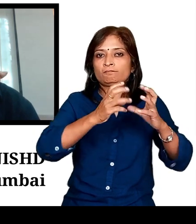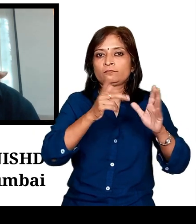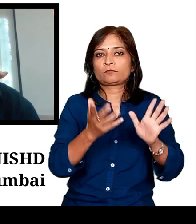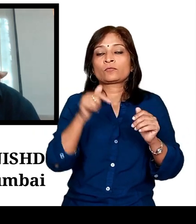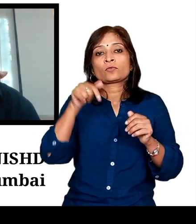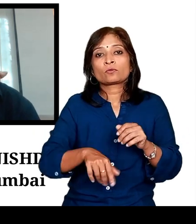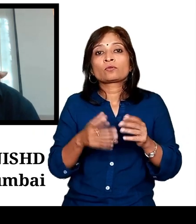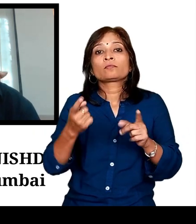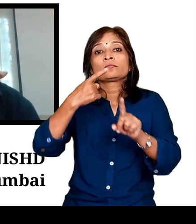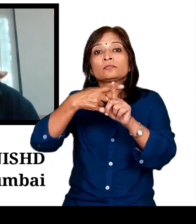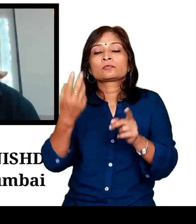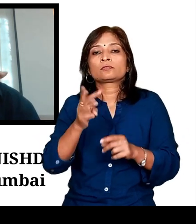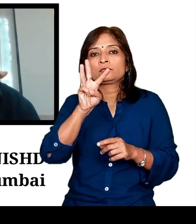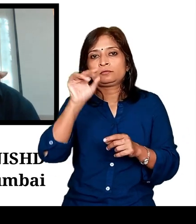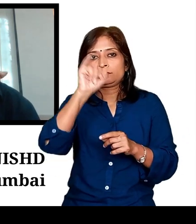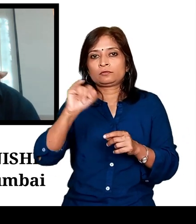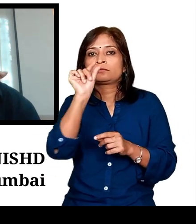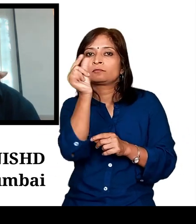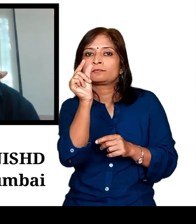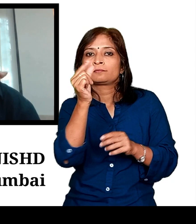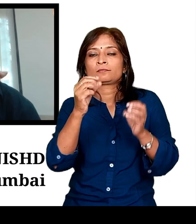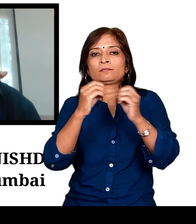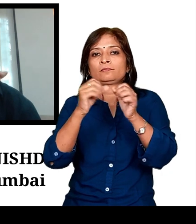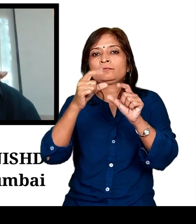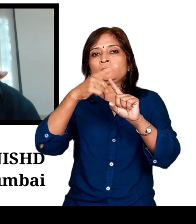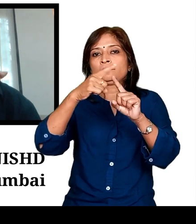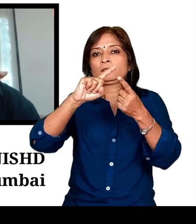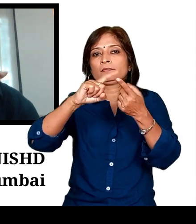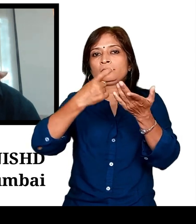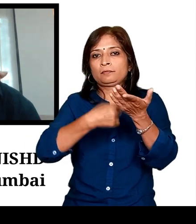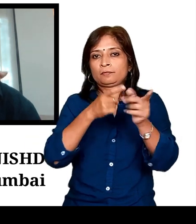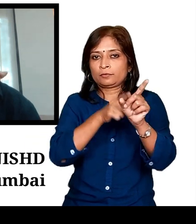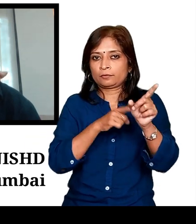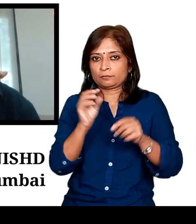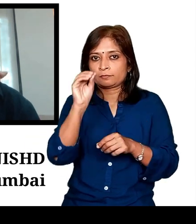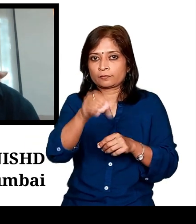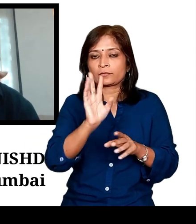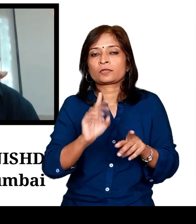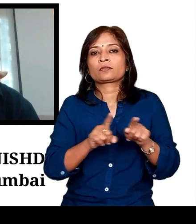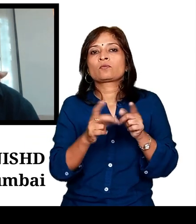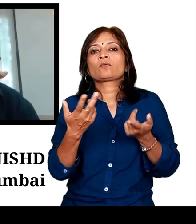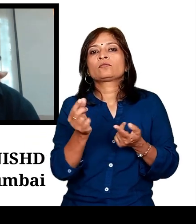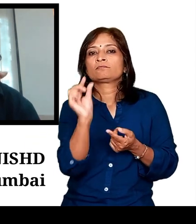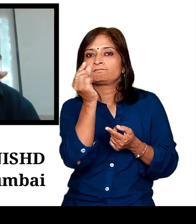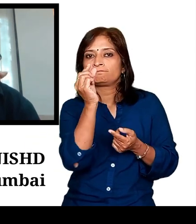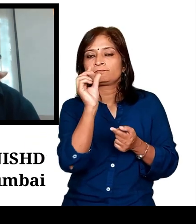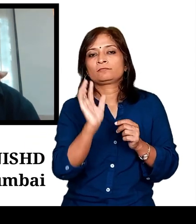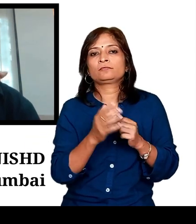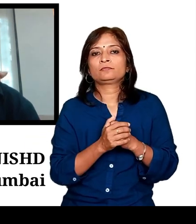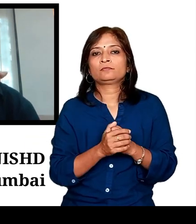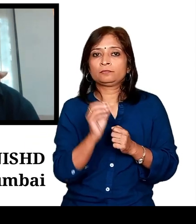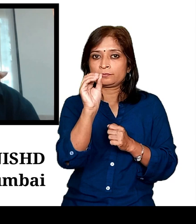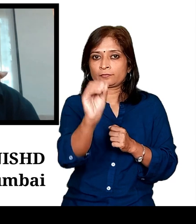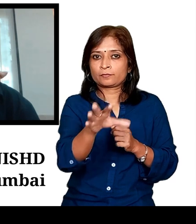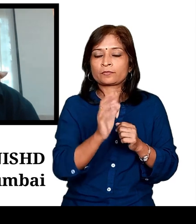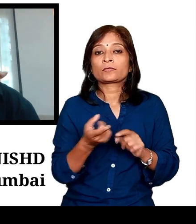एक्सेसरीज लाइक 36 डिस्पोजेबल नॉन रिचार्जेबल बटन बैटरी बटन सेल्स दिए जाते हैं. और उसी